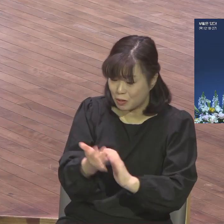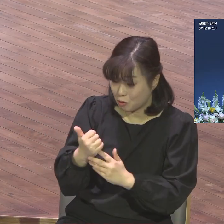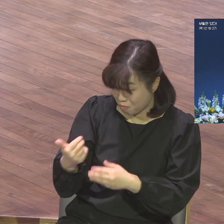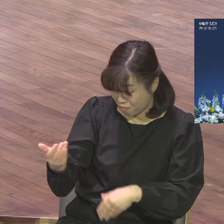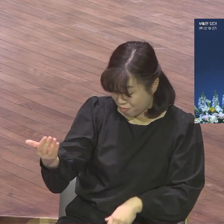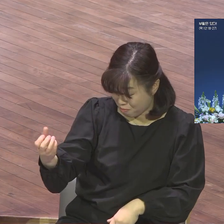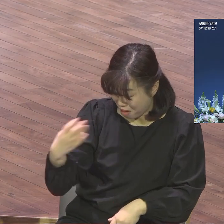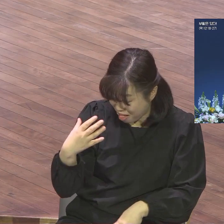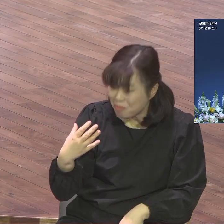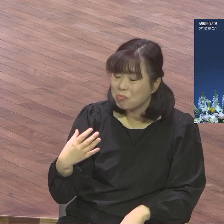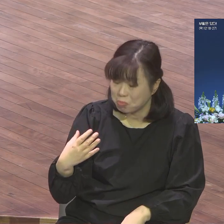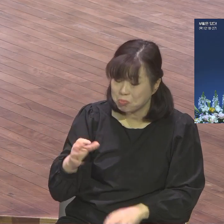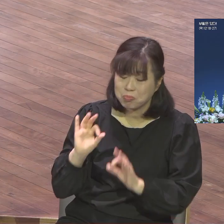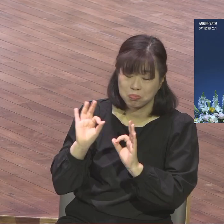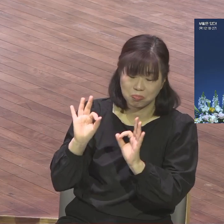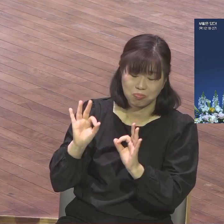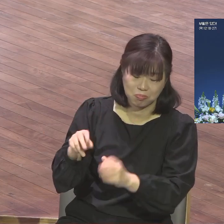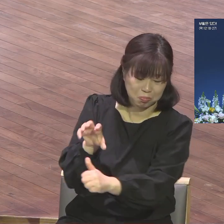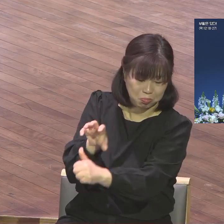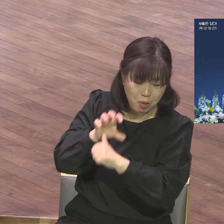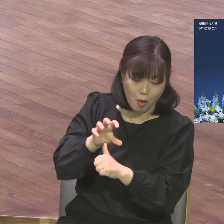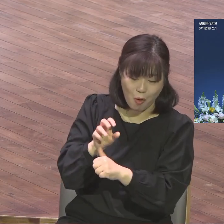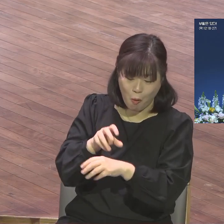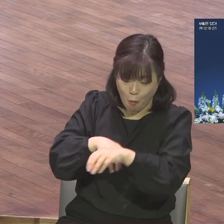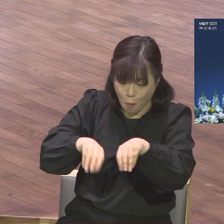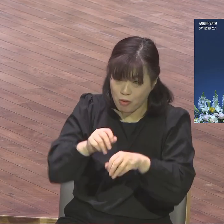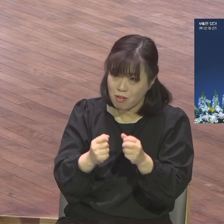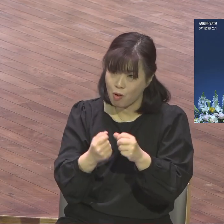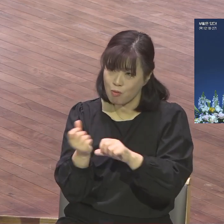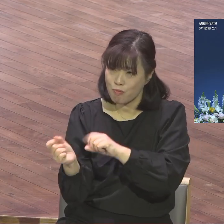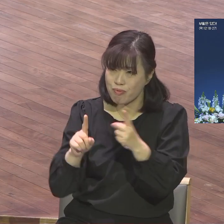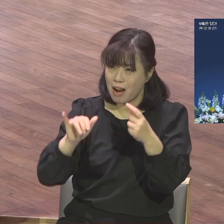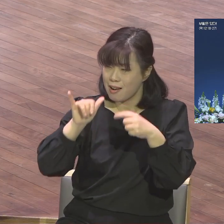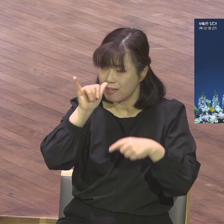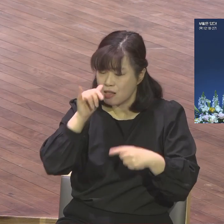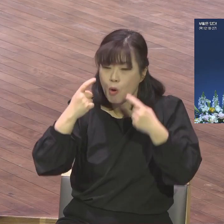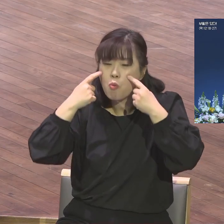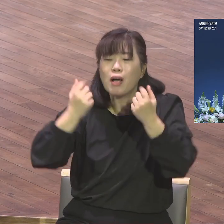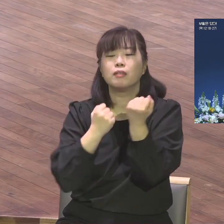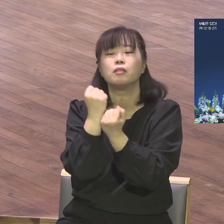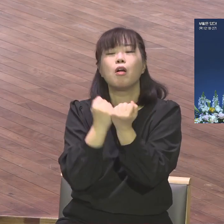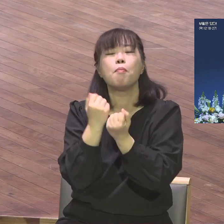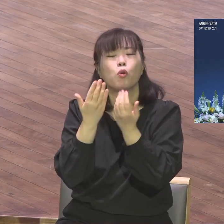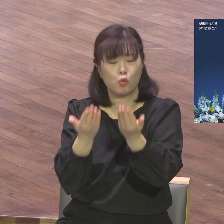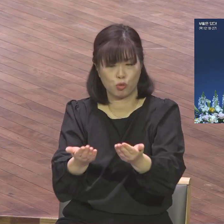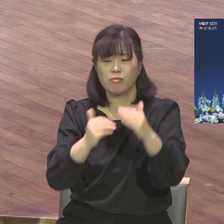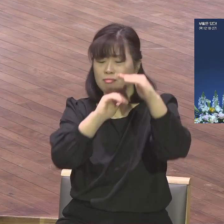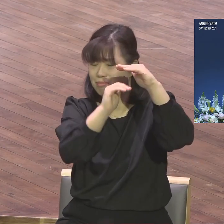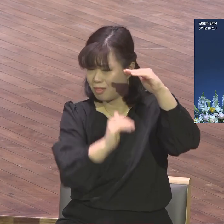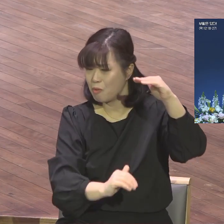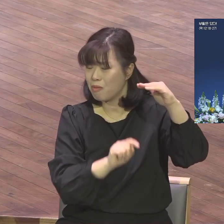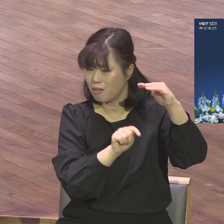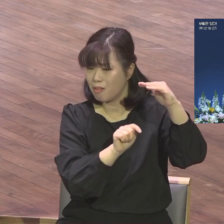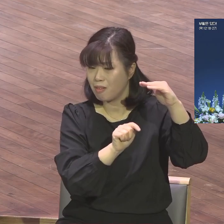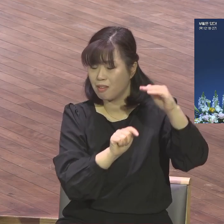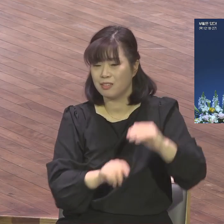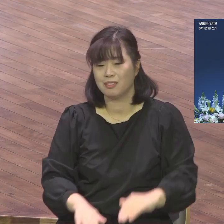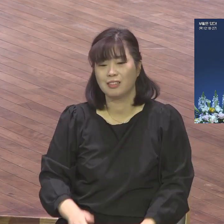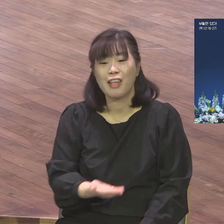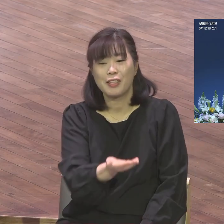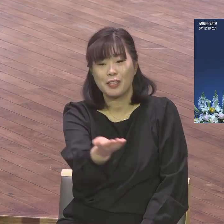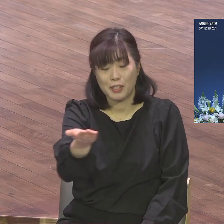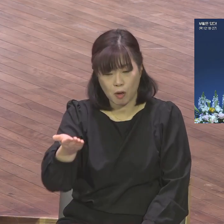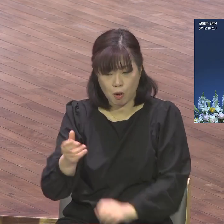부활절마다 예언계 모든 성도들 참된 부활신앙이 회복되는 생동감 넘치는 그래서